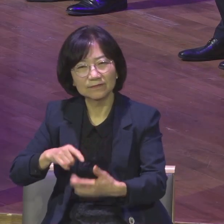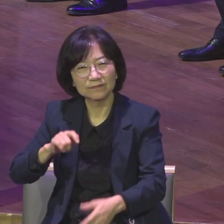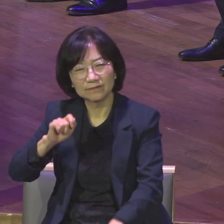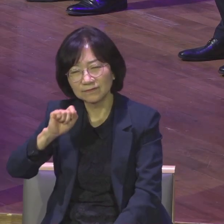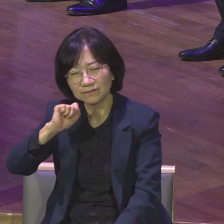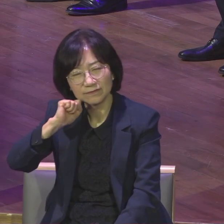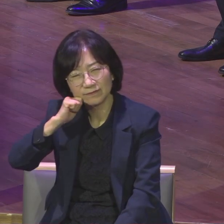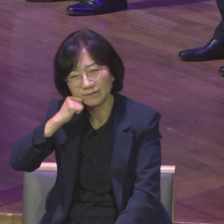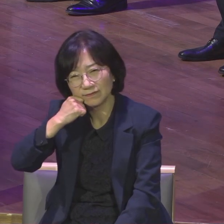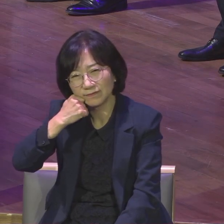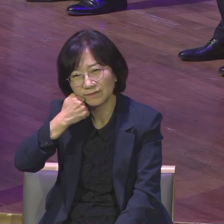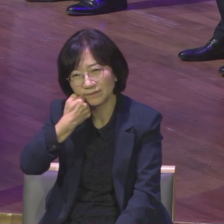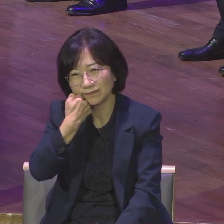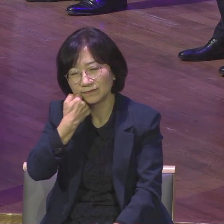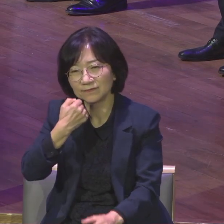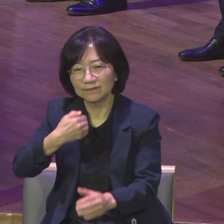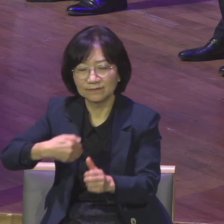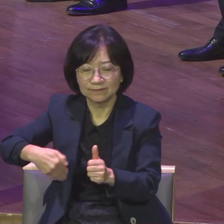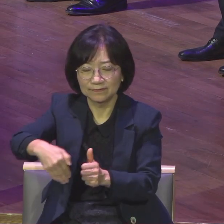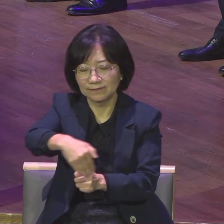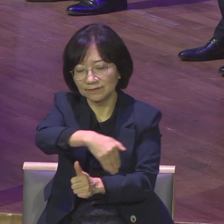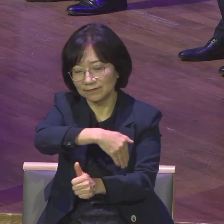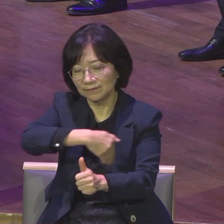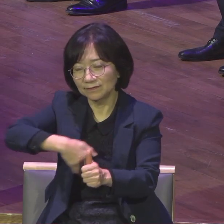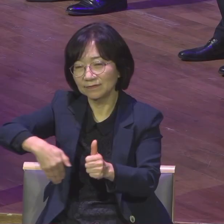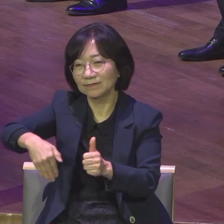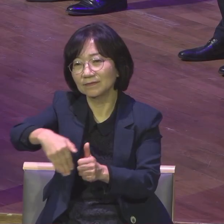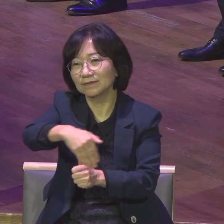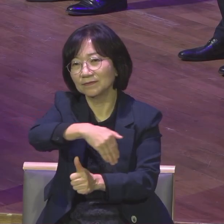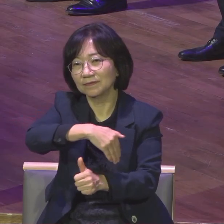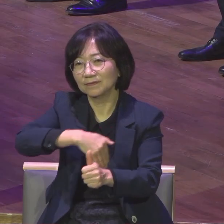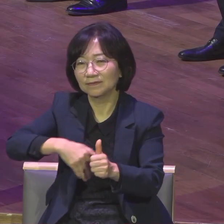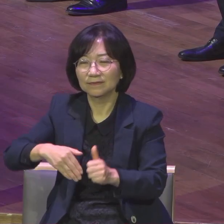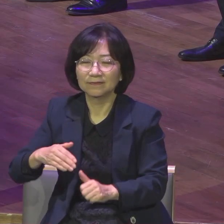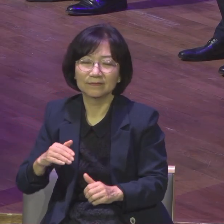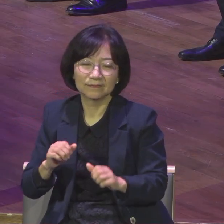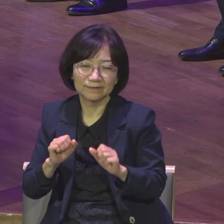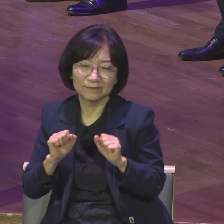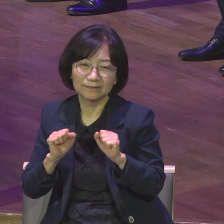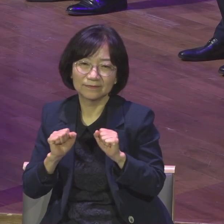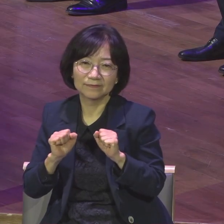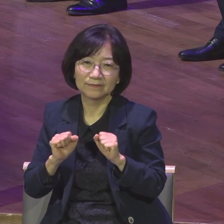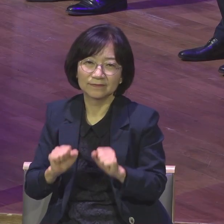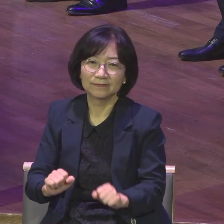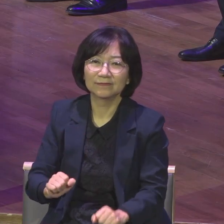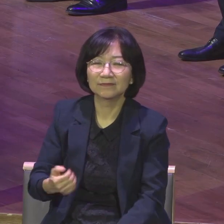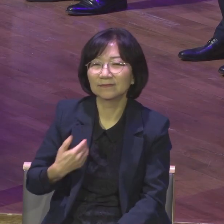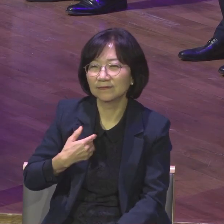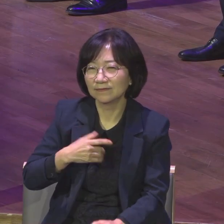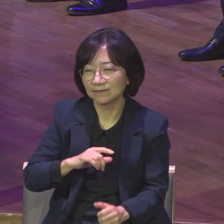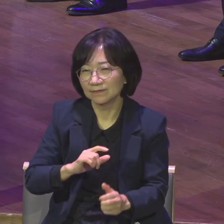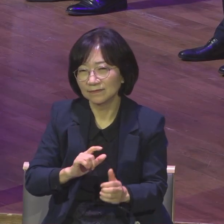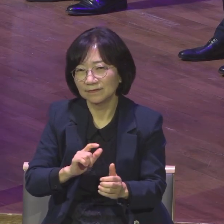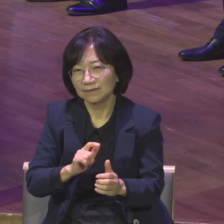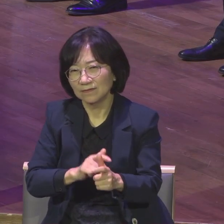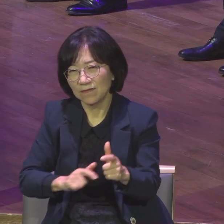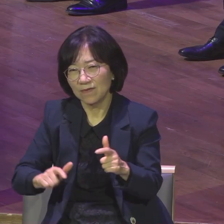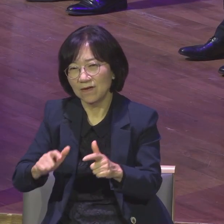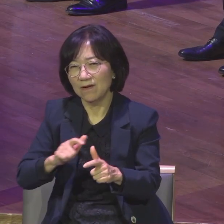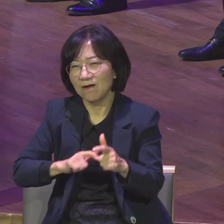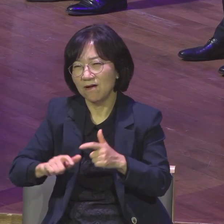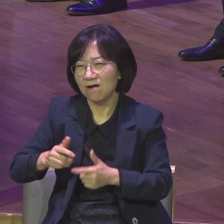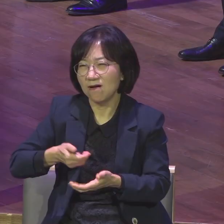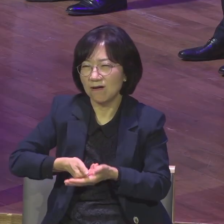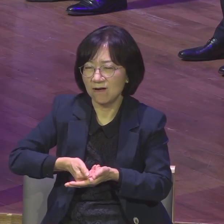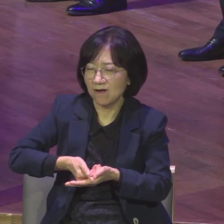도무지 이해가 되지 않는 상황에 있네. 갈수록